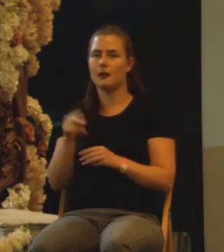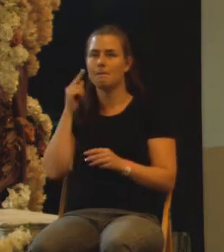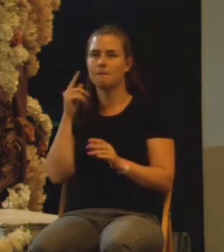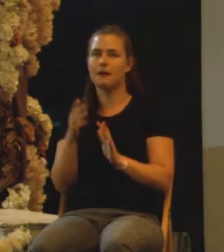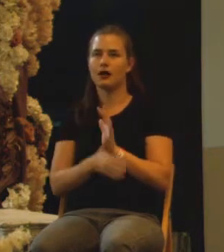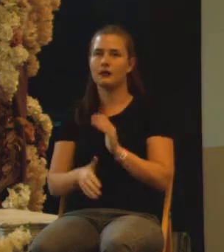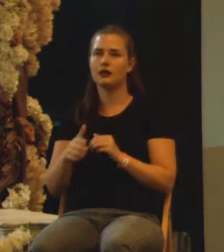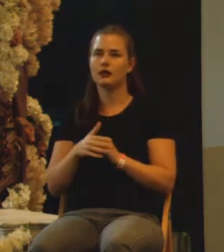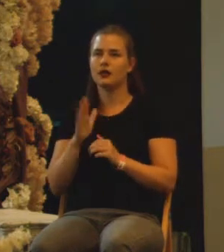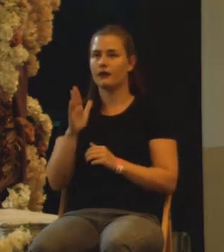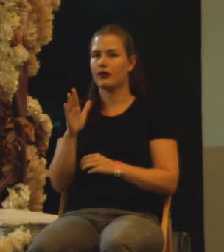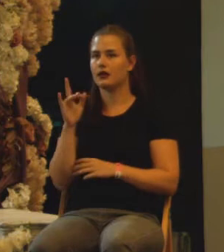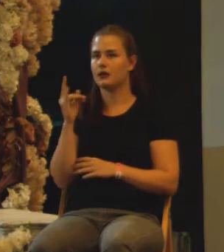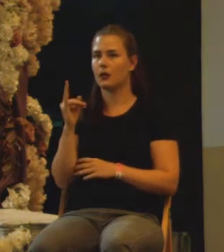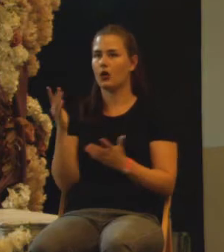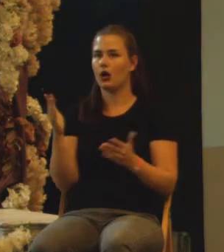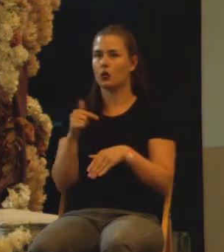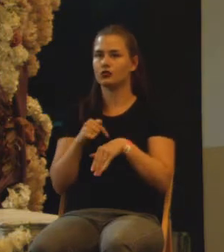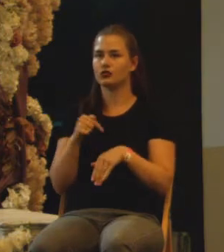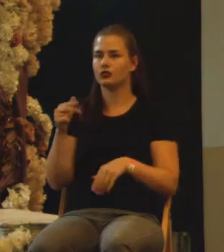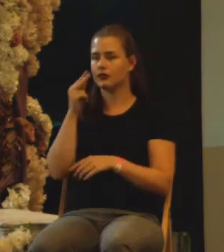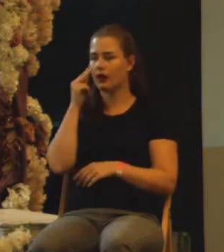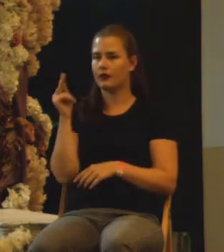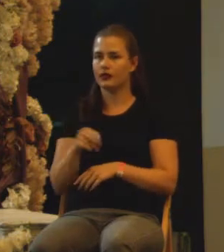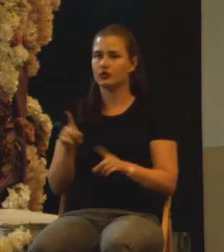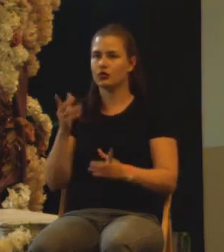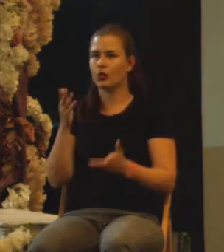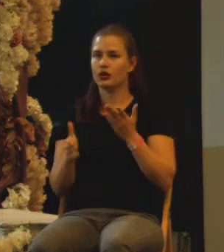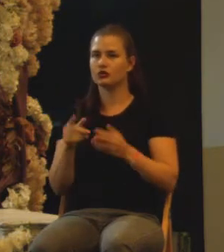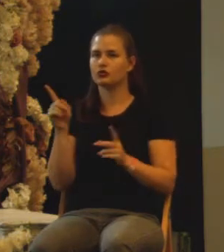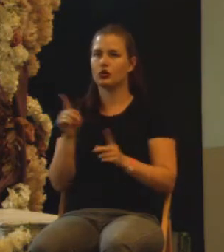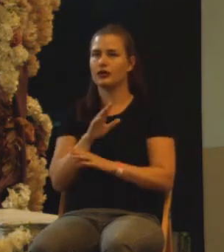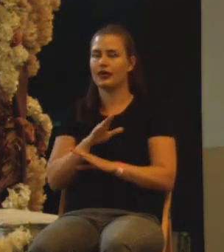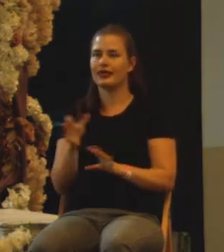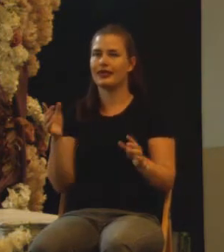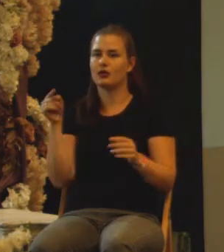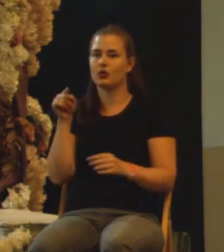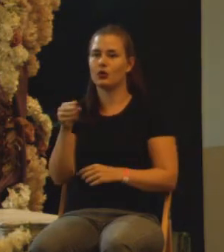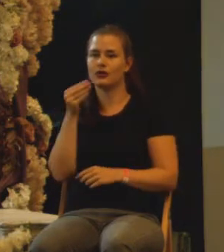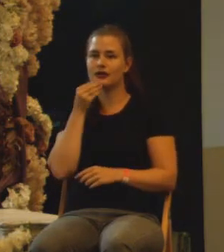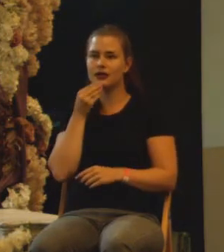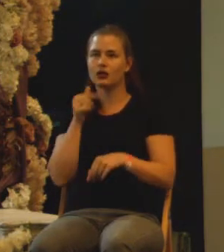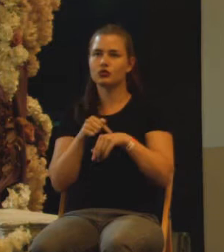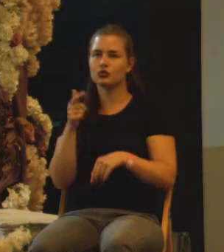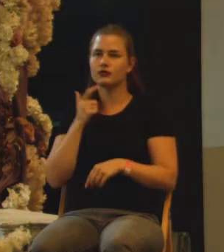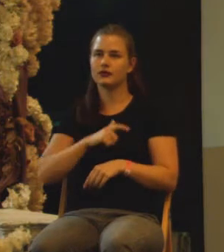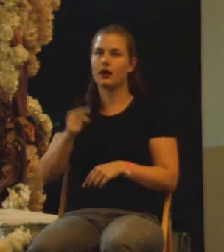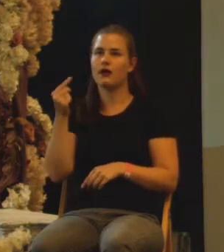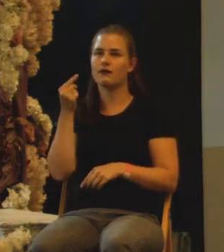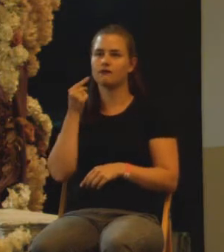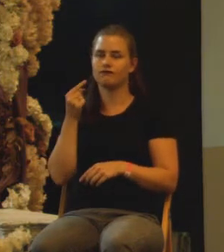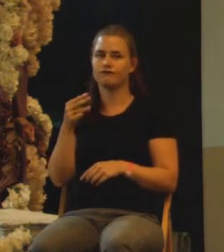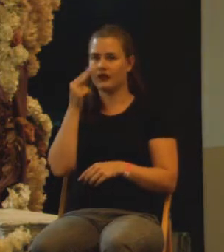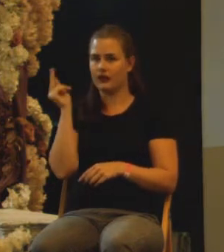в ребенке какое-то чувство вины за то, что если он что-то, ну, не то ест, он чувствует себя виноватым. Почему я